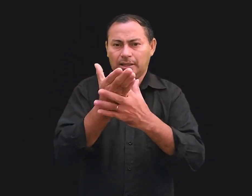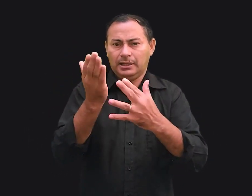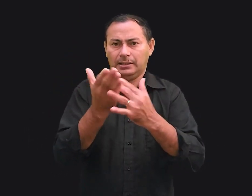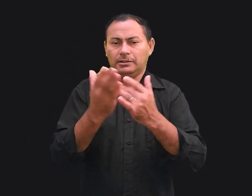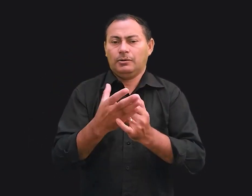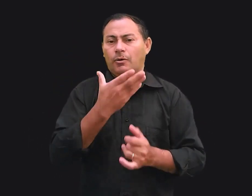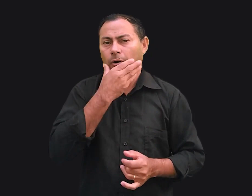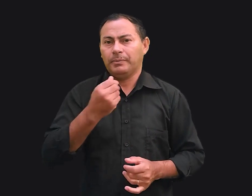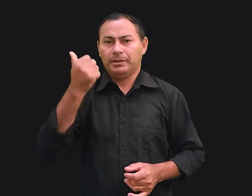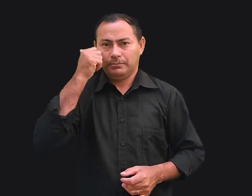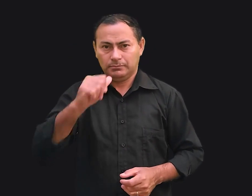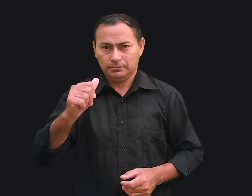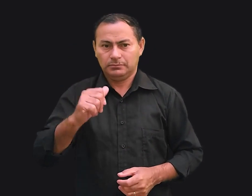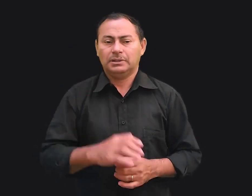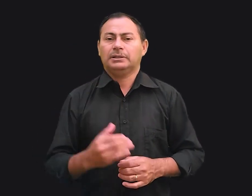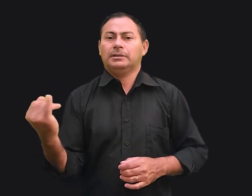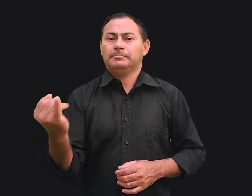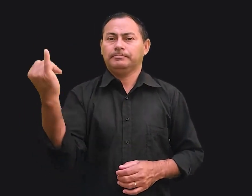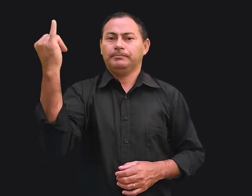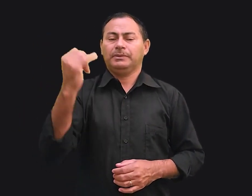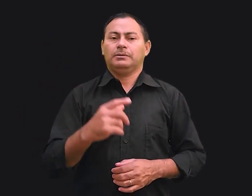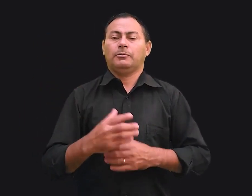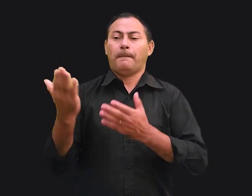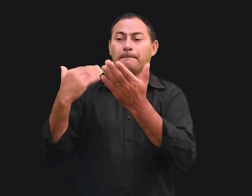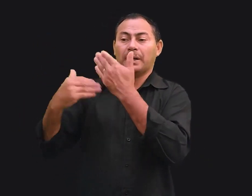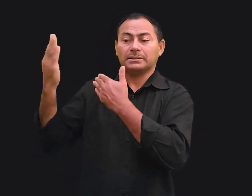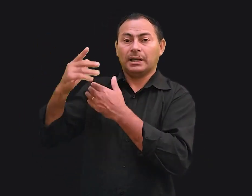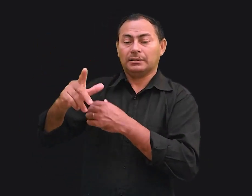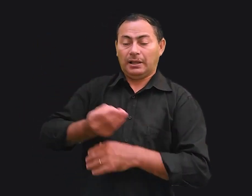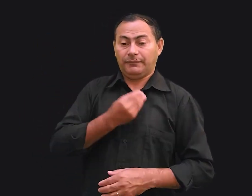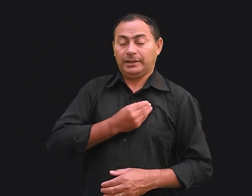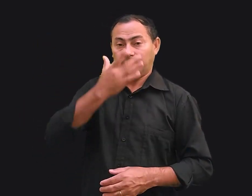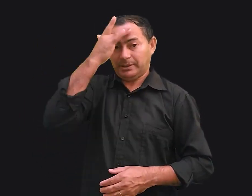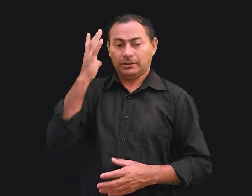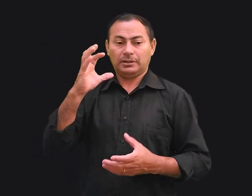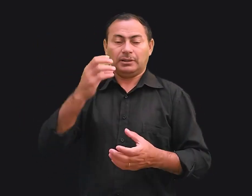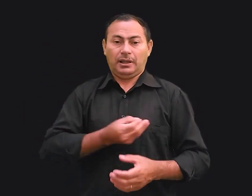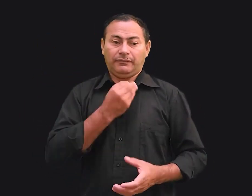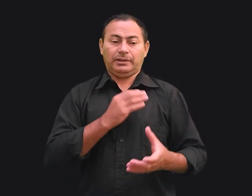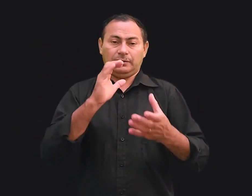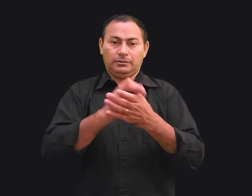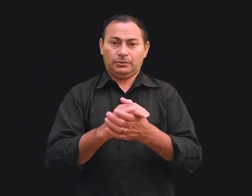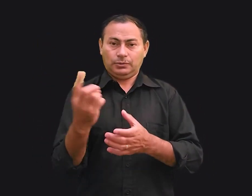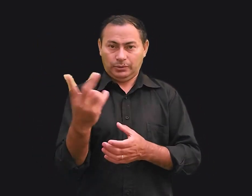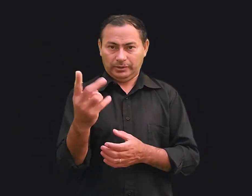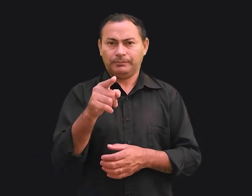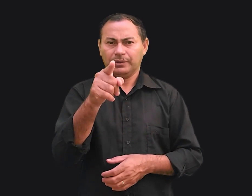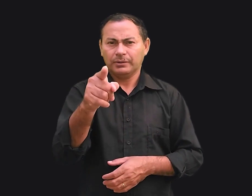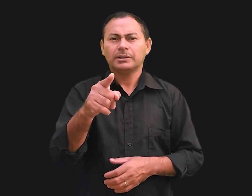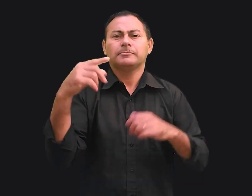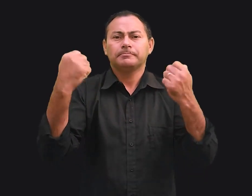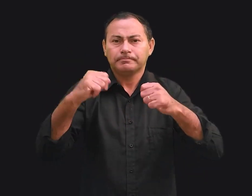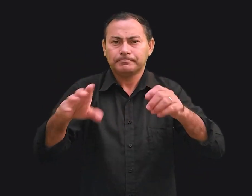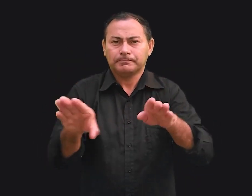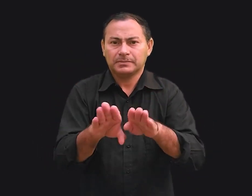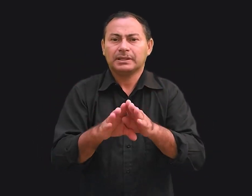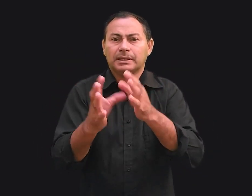entre macho e fêmea e da importância do passado da outra pessoa na vida do casal. Você precisa também